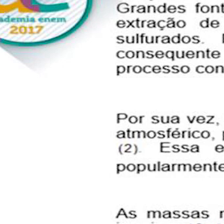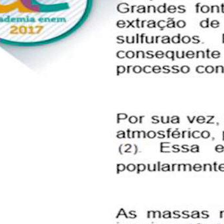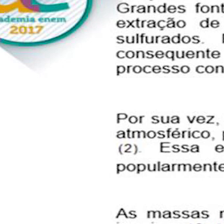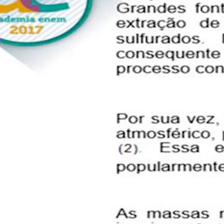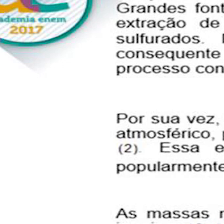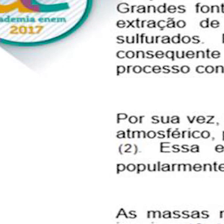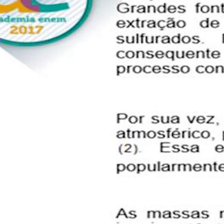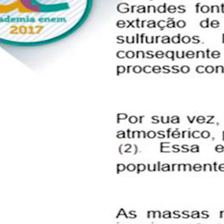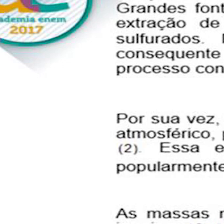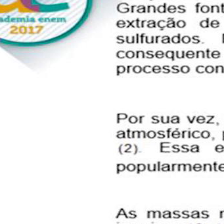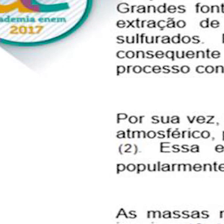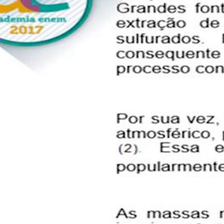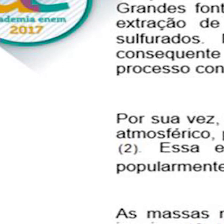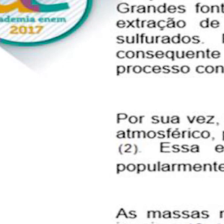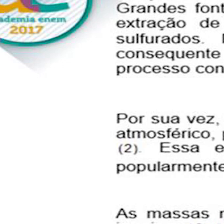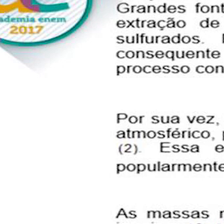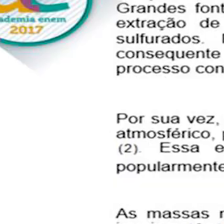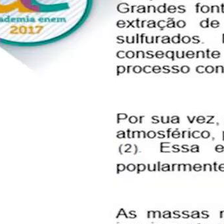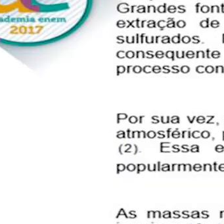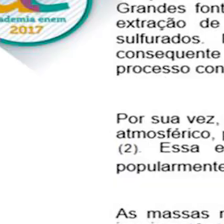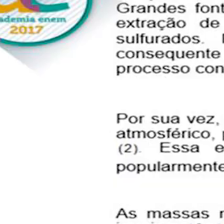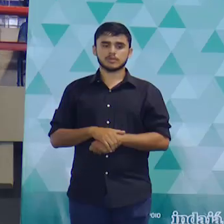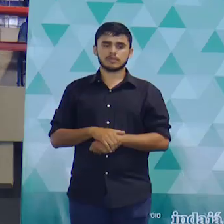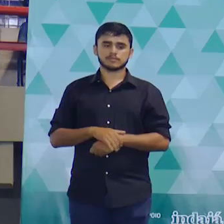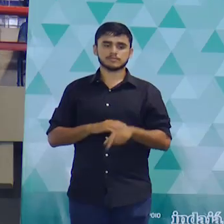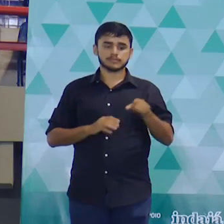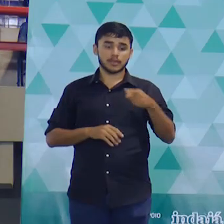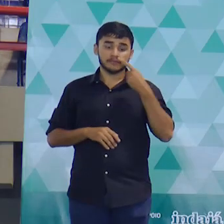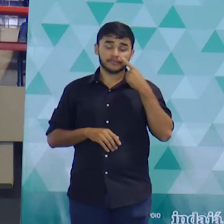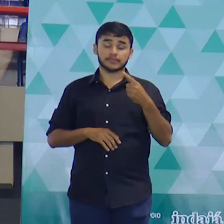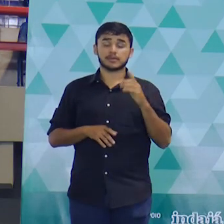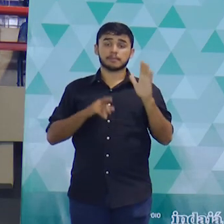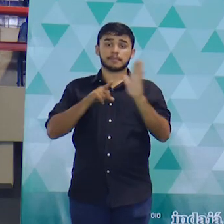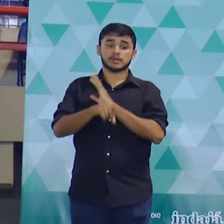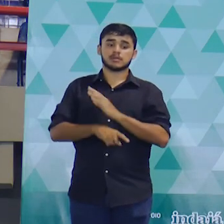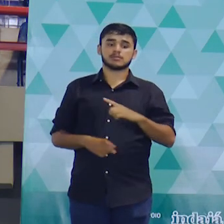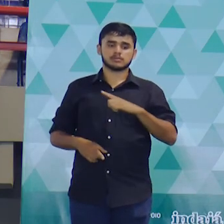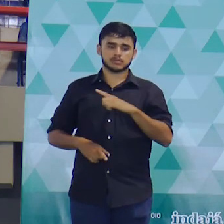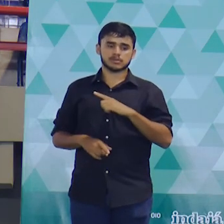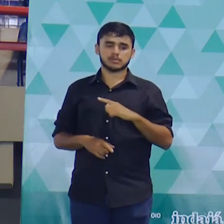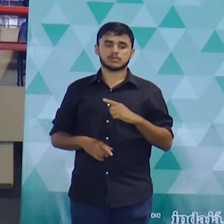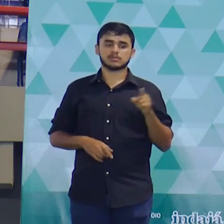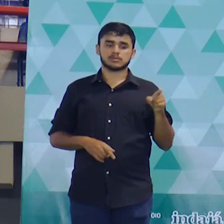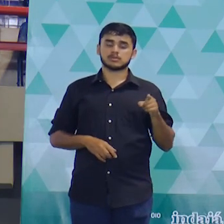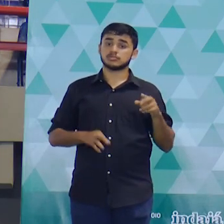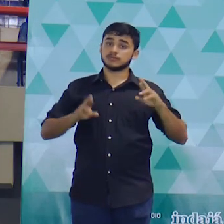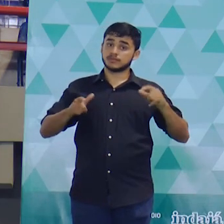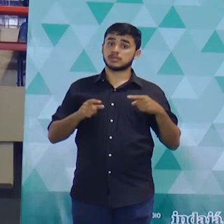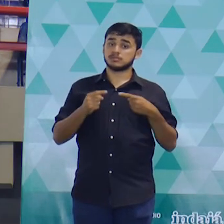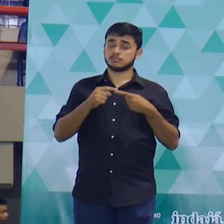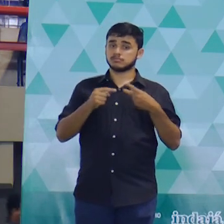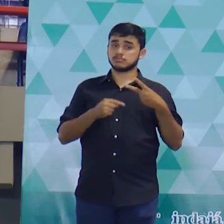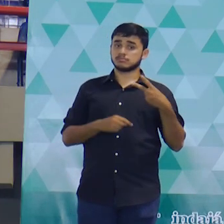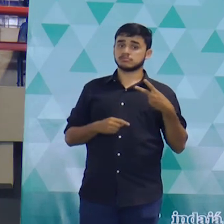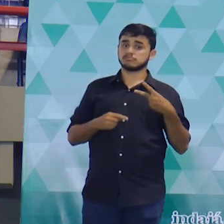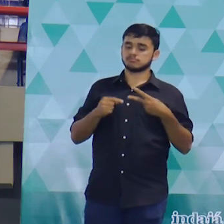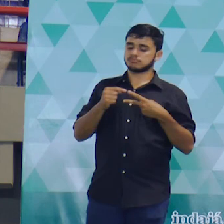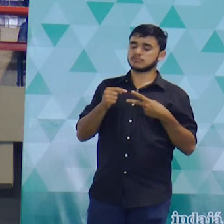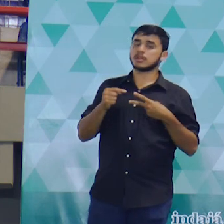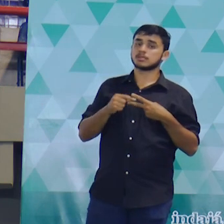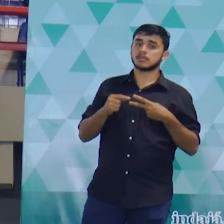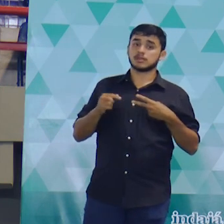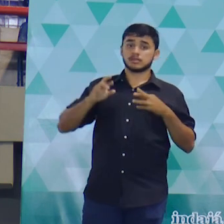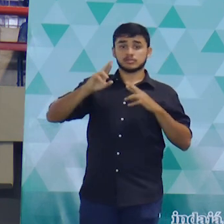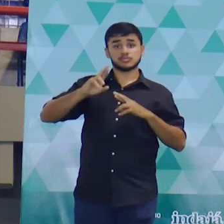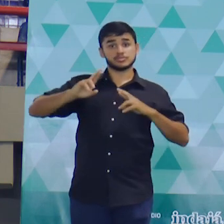nessa questão eu tenho 2 casos especiais envolvidos. Deu para perceber quais são? 1. Eu tenho 2